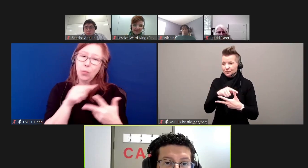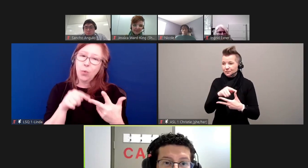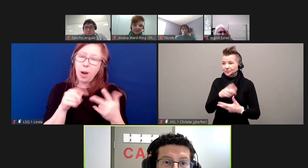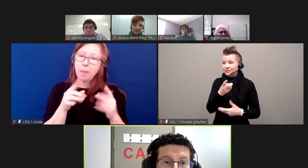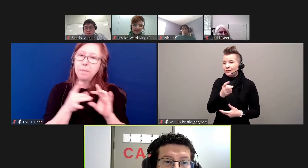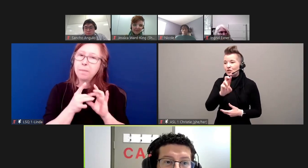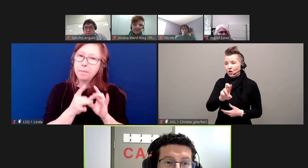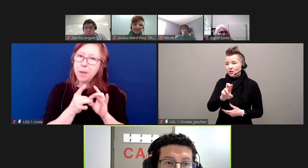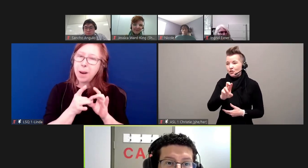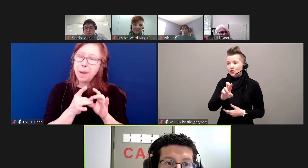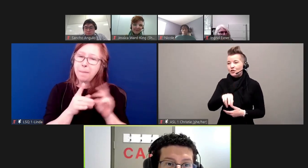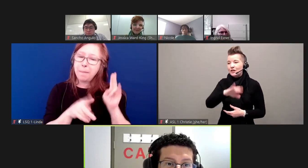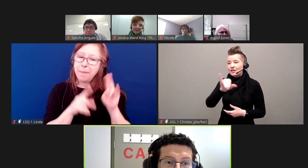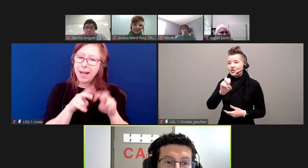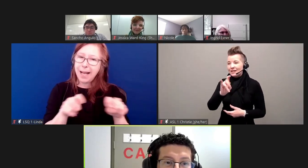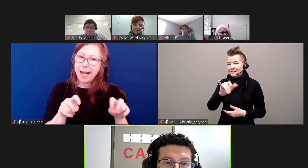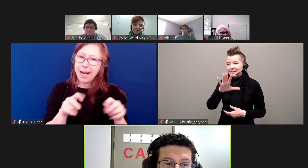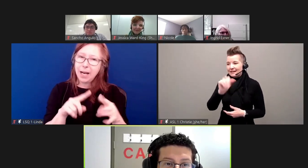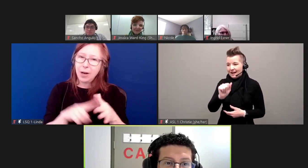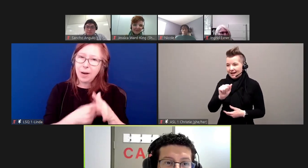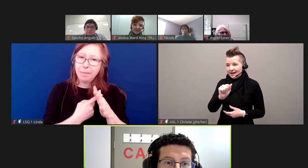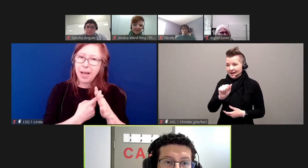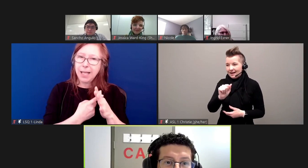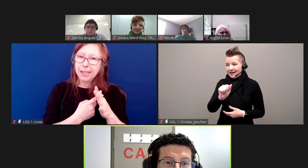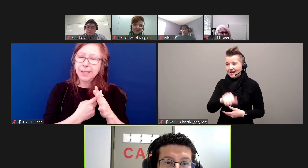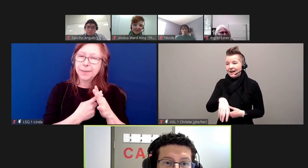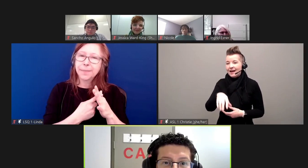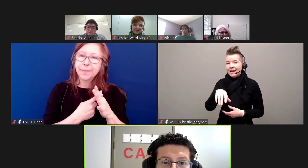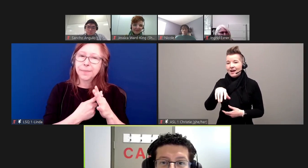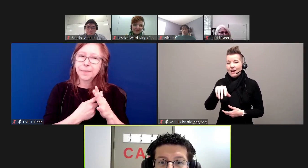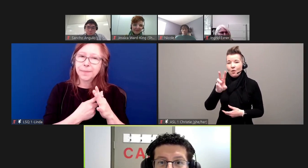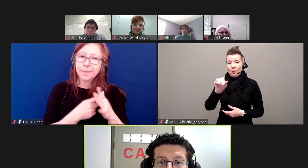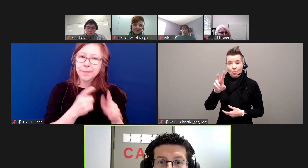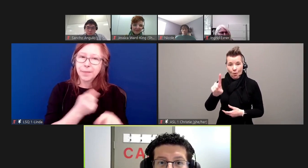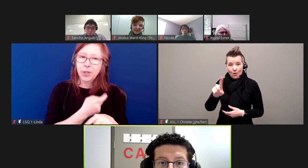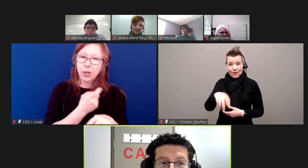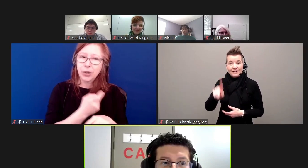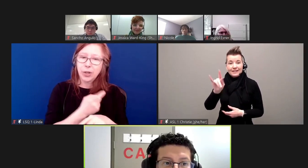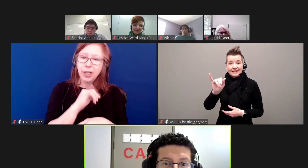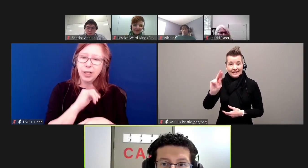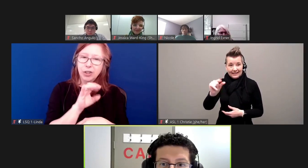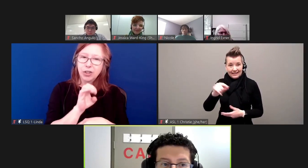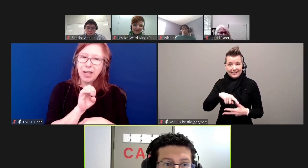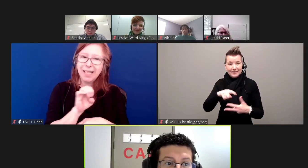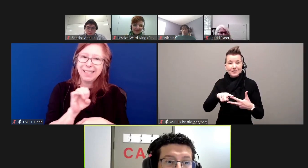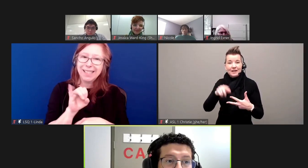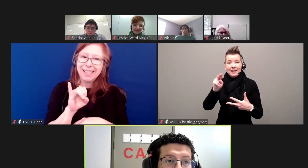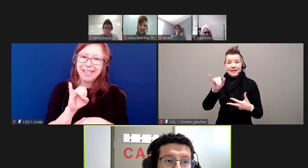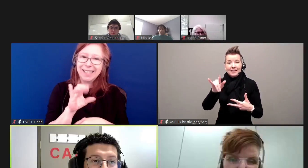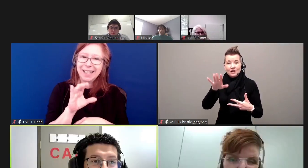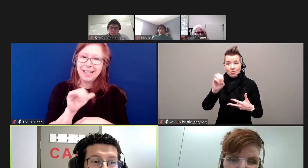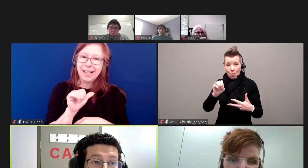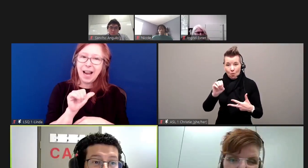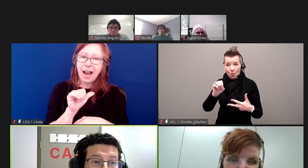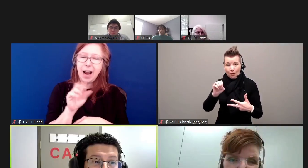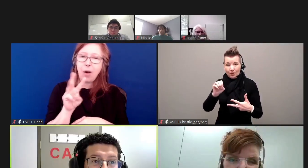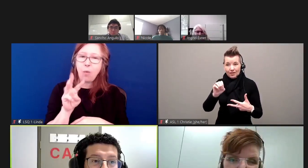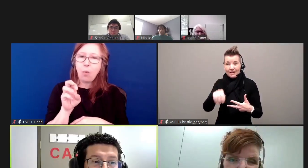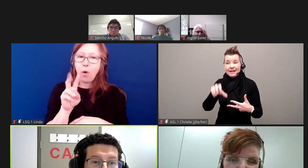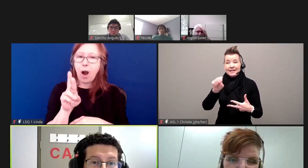du panel. Je vais commencer par présenter le Dr. Jessica Ward King,